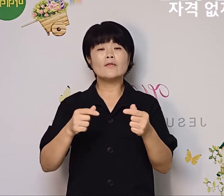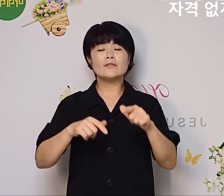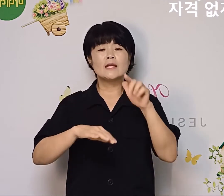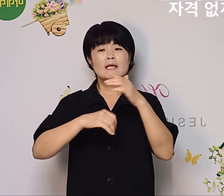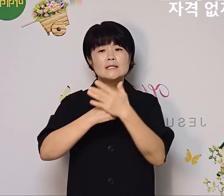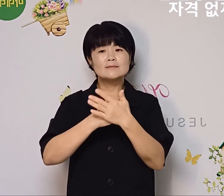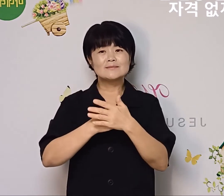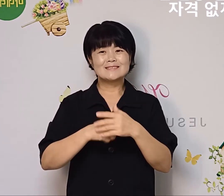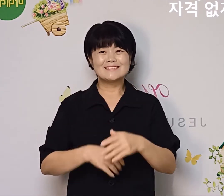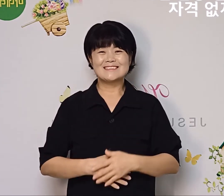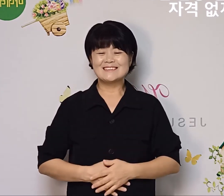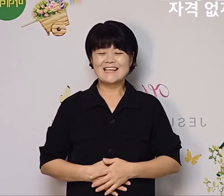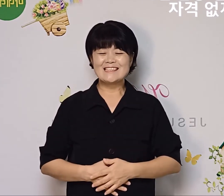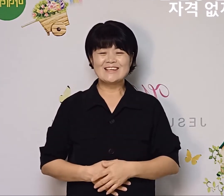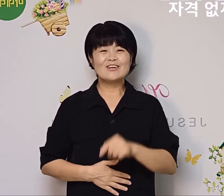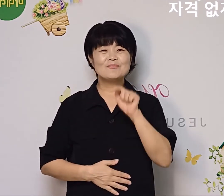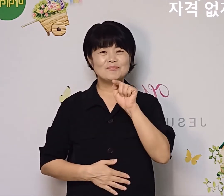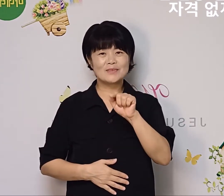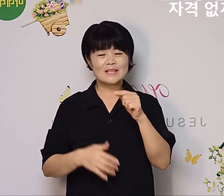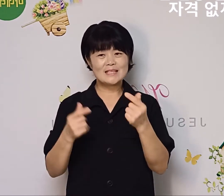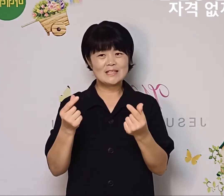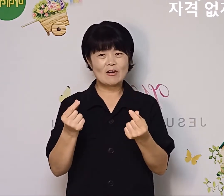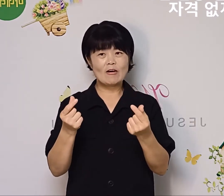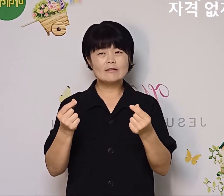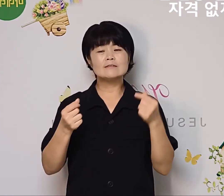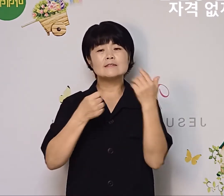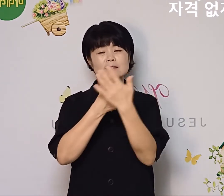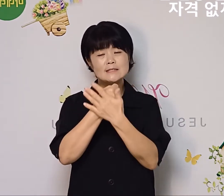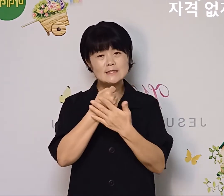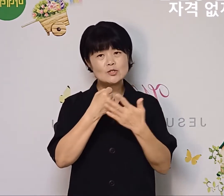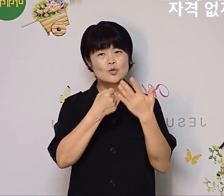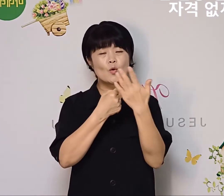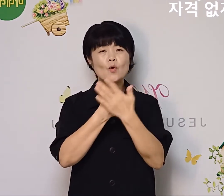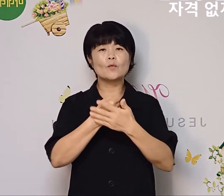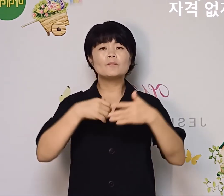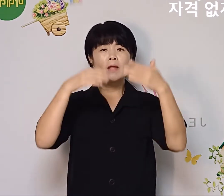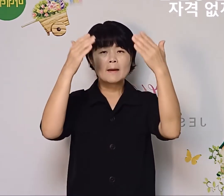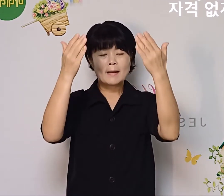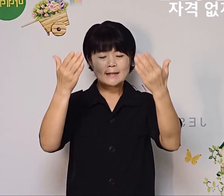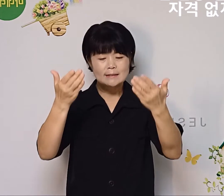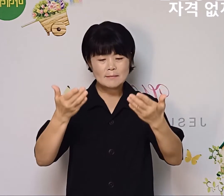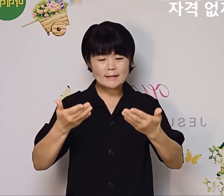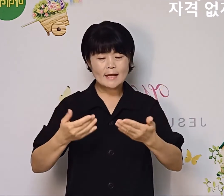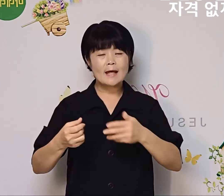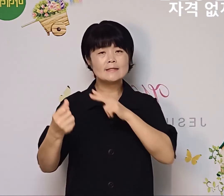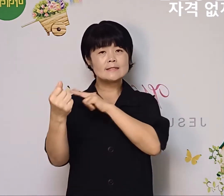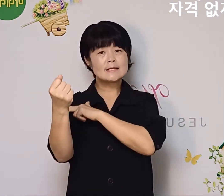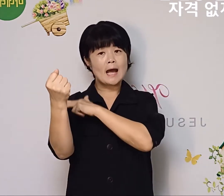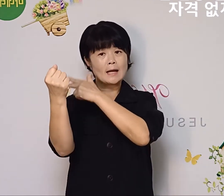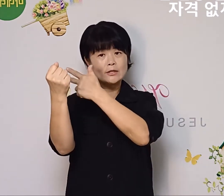이런 다시요. 이런 은총 받을 만한